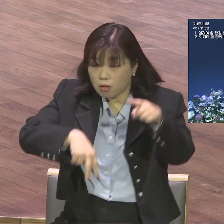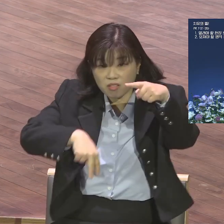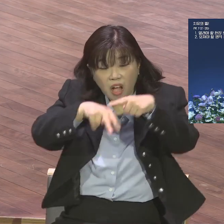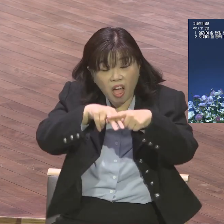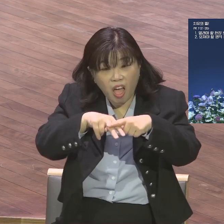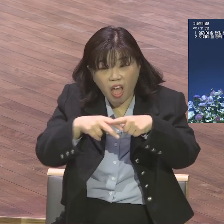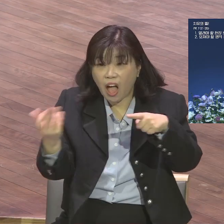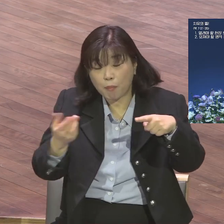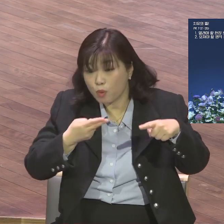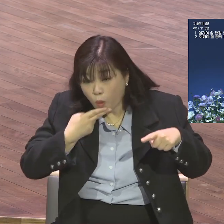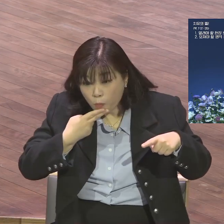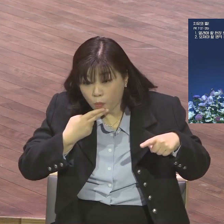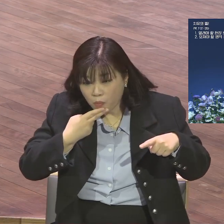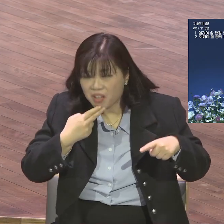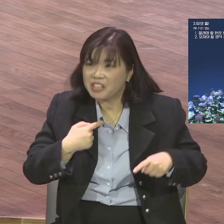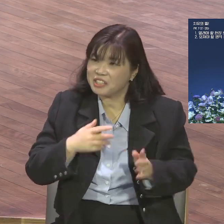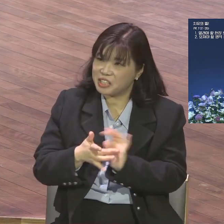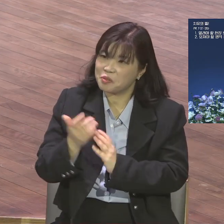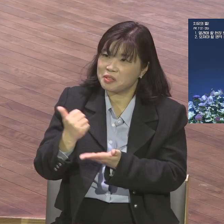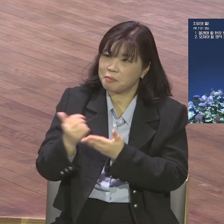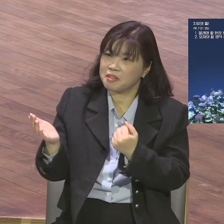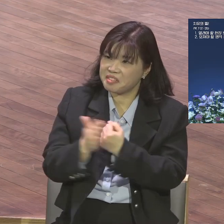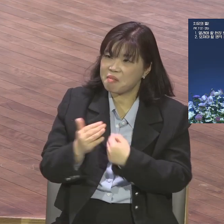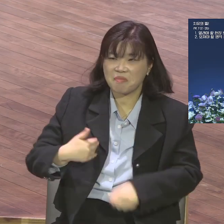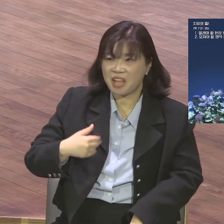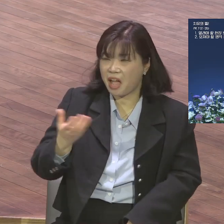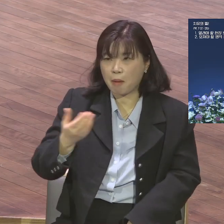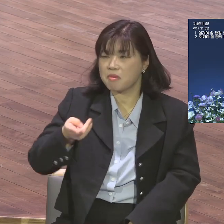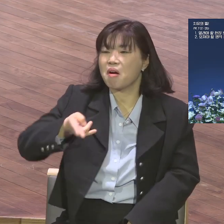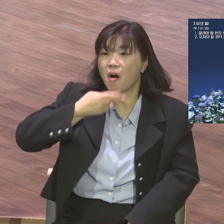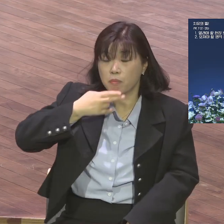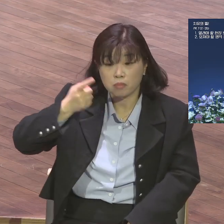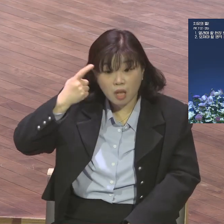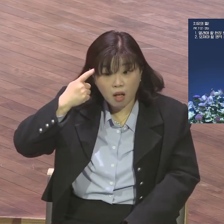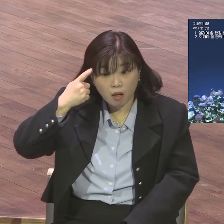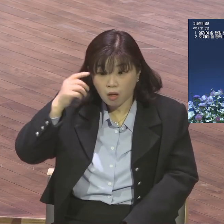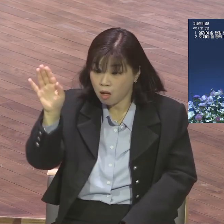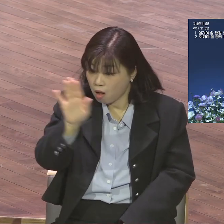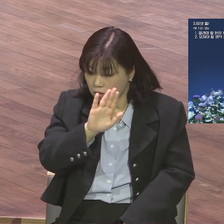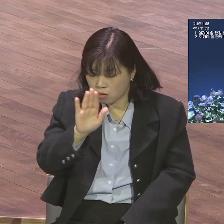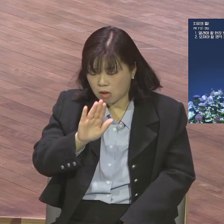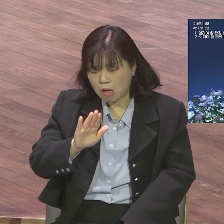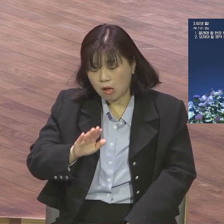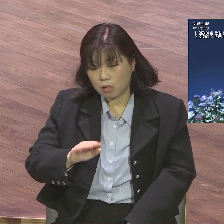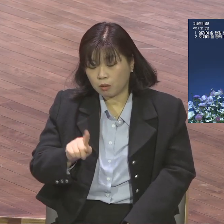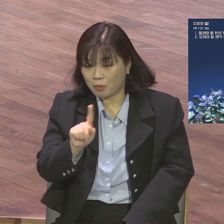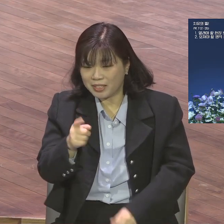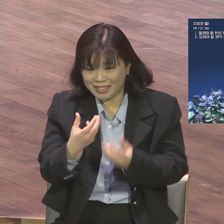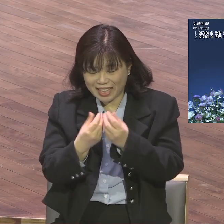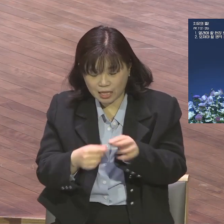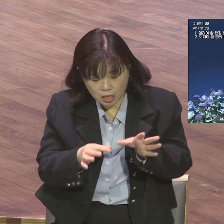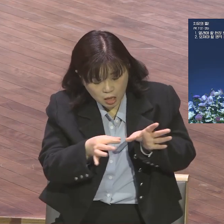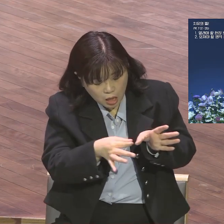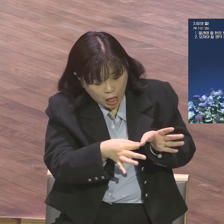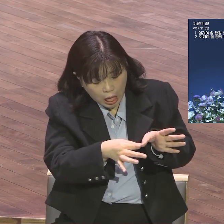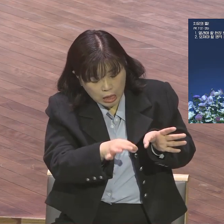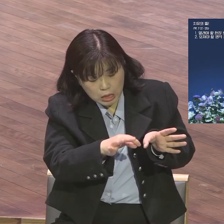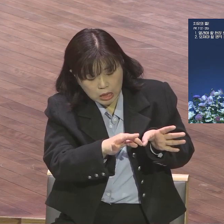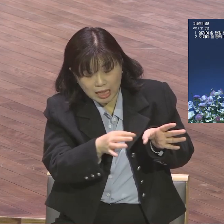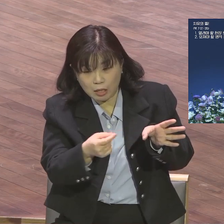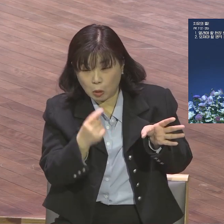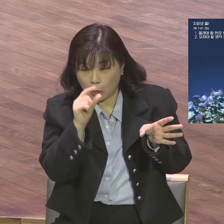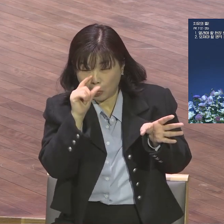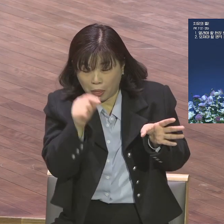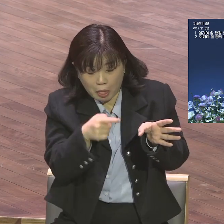이 잡아서 이 깡패들 제일 끈이 나오잖아요. 막 빼잖아요. 아무것도 아니에요.